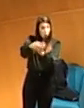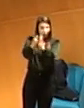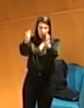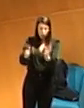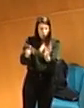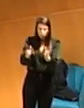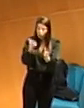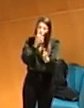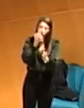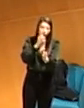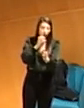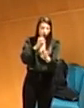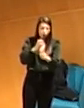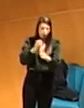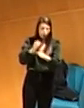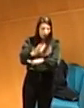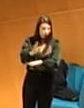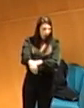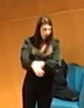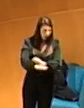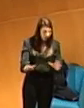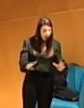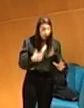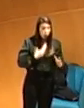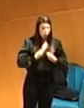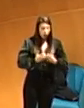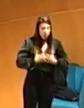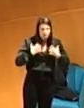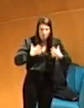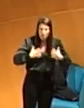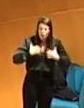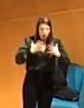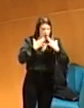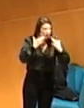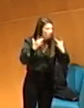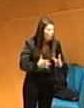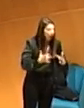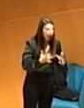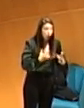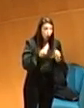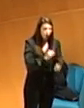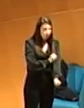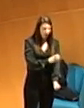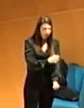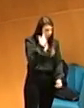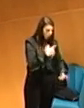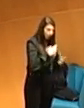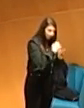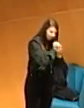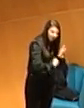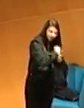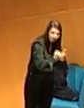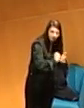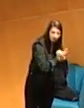Et du coup, je pense que ma colère et mon désespoir m'ont donné l'énergie de faire le livre. Maintenant, depuis le mois de mars, elle est dans